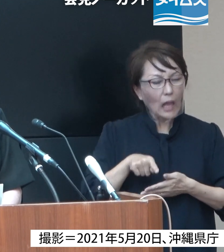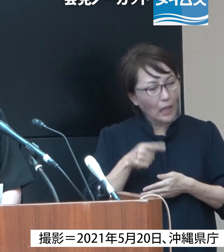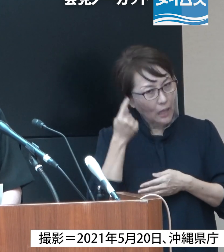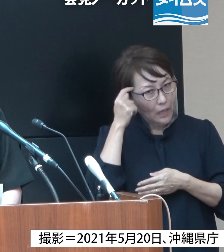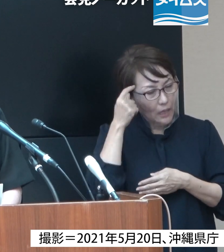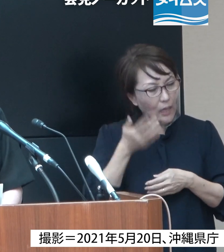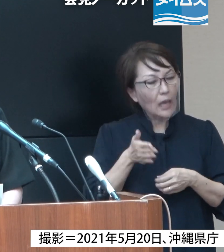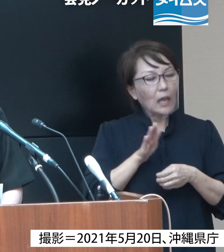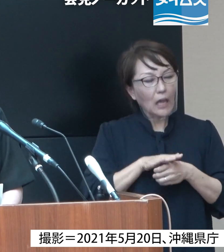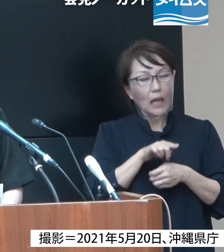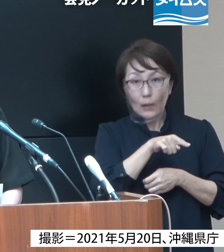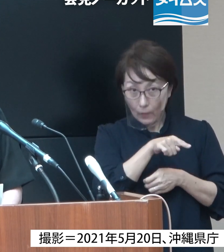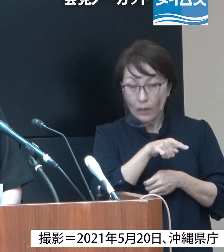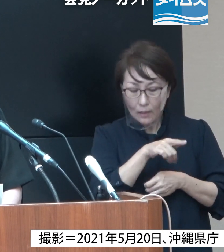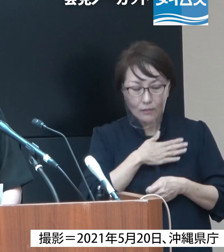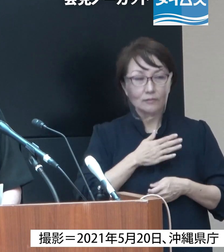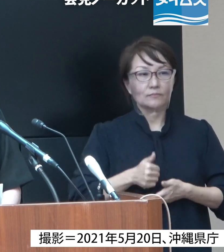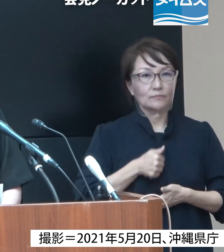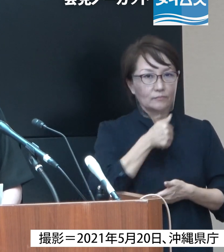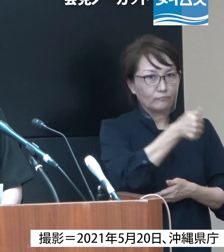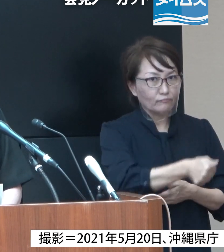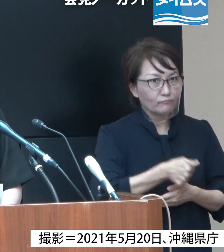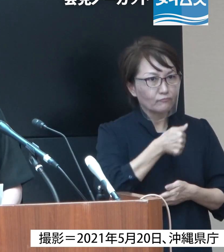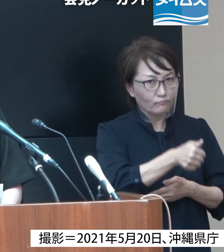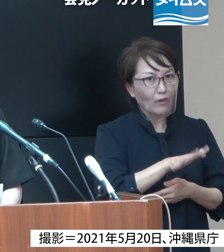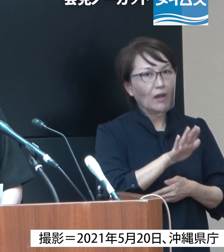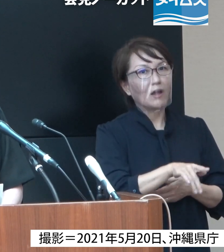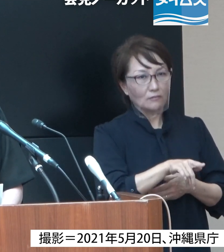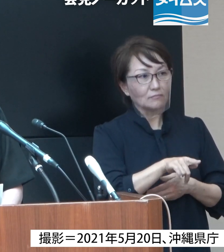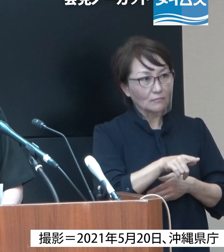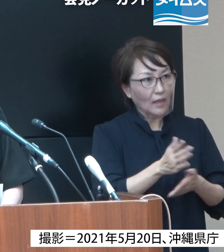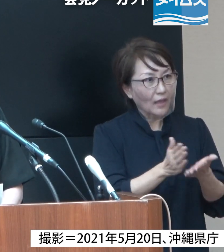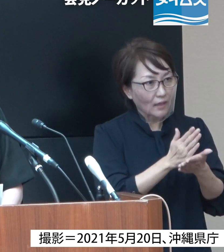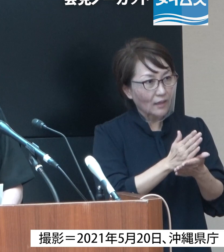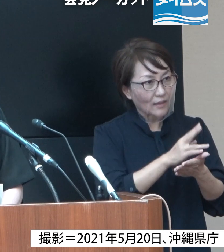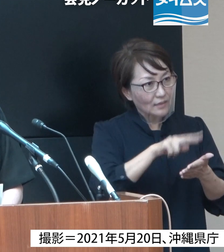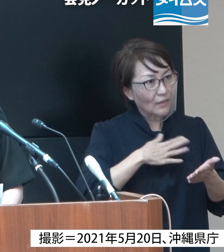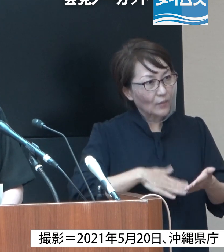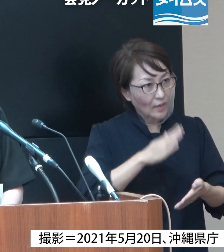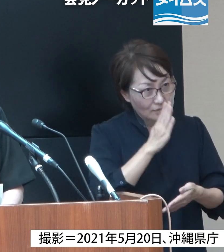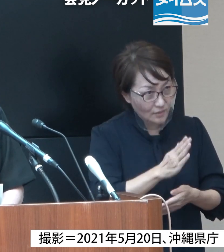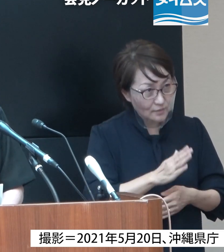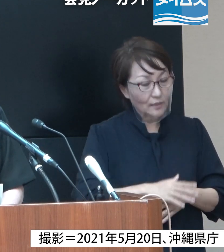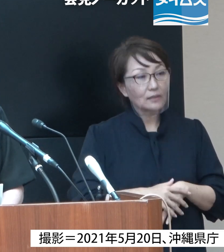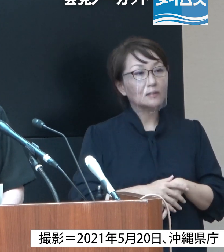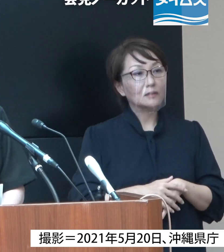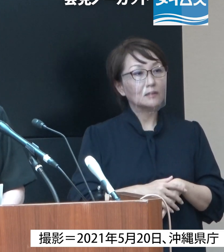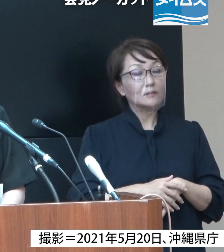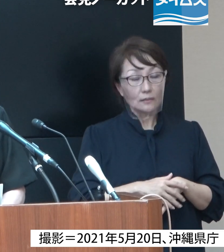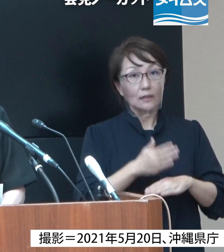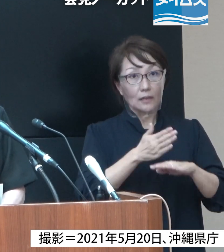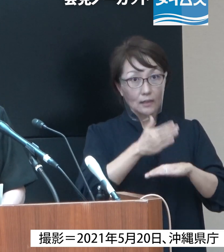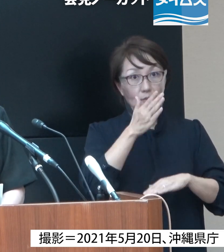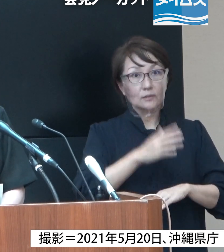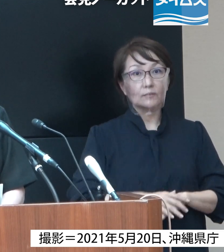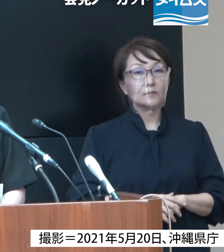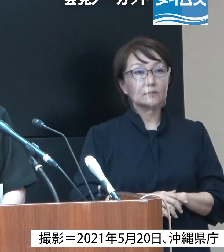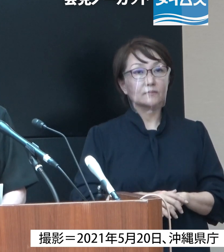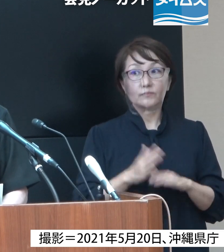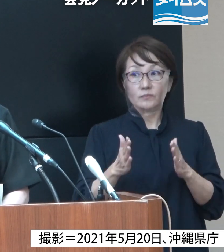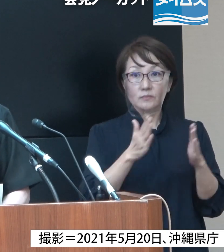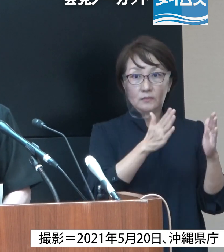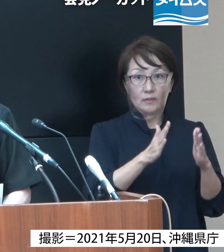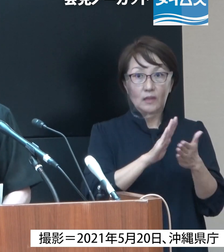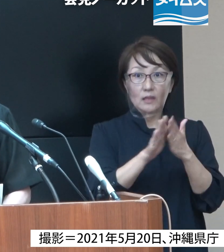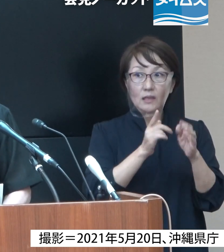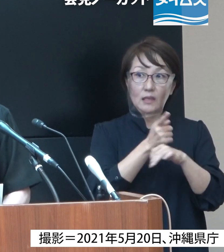員が回っておりますので、そういうようなことでお考えいただければいいと思います。 ありがとうございます。 では次